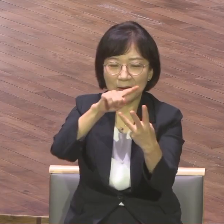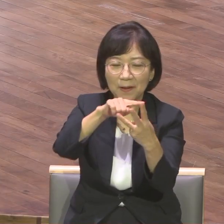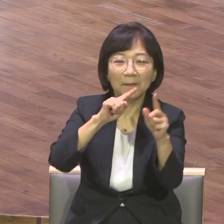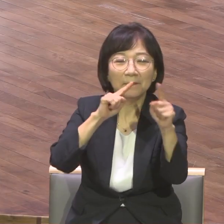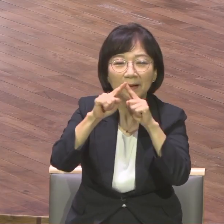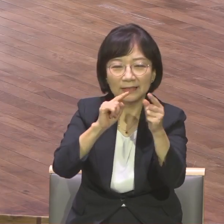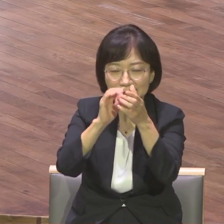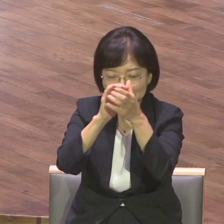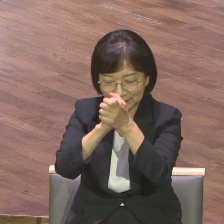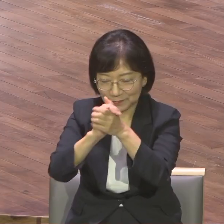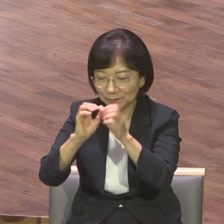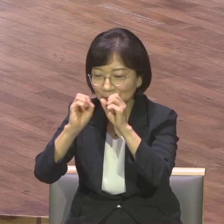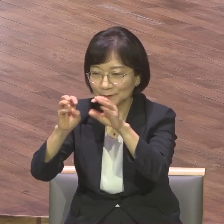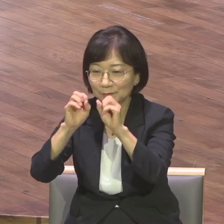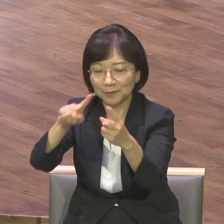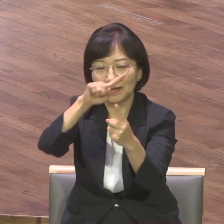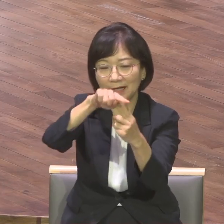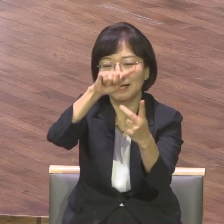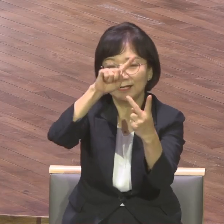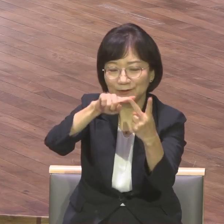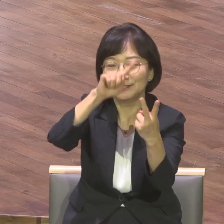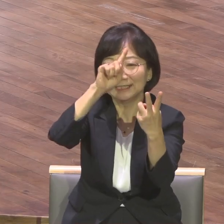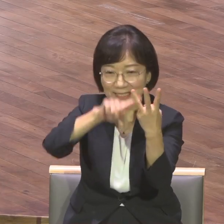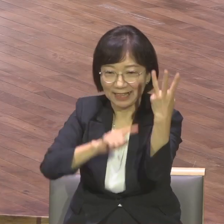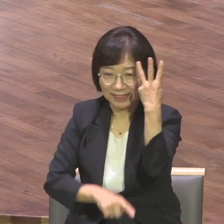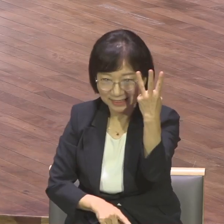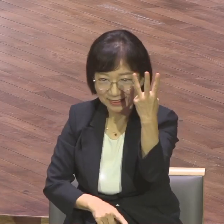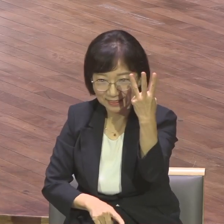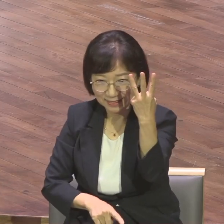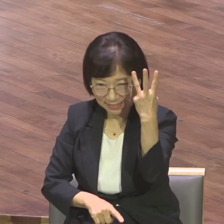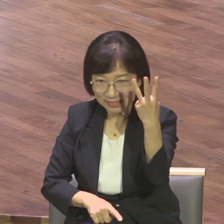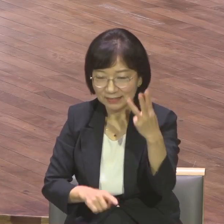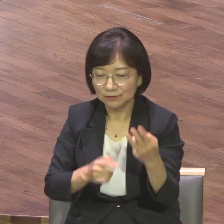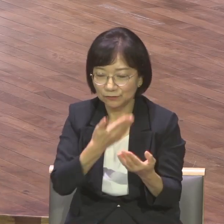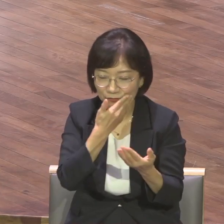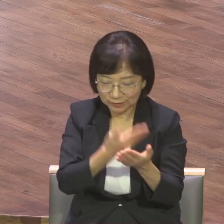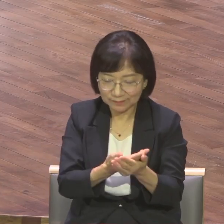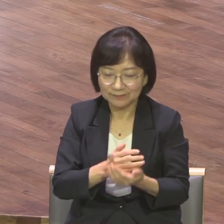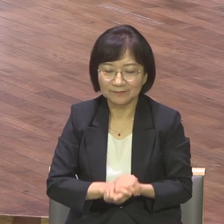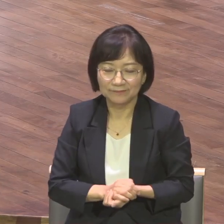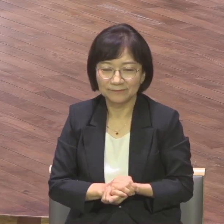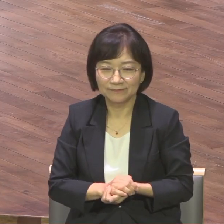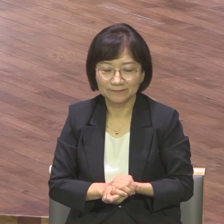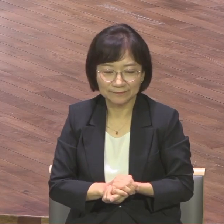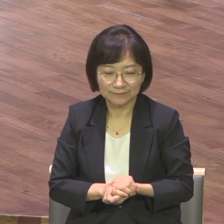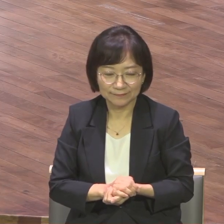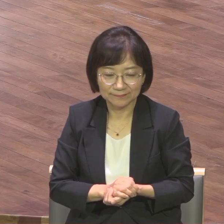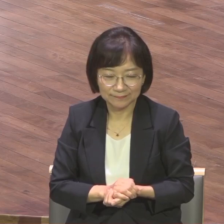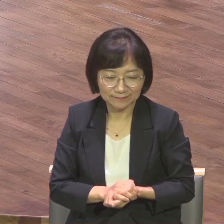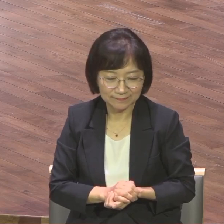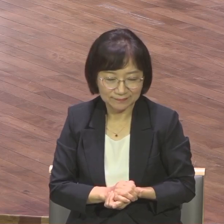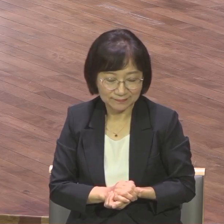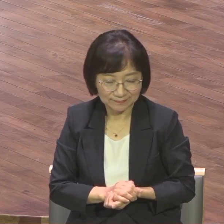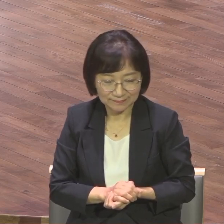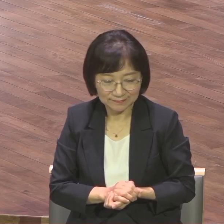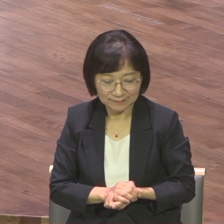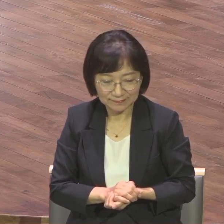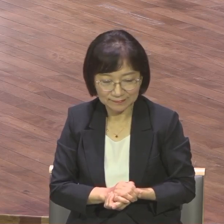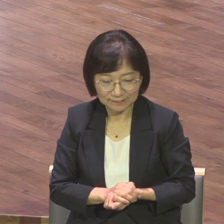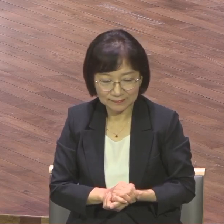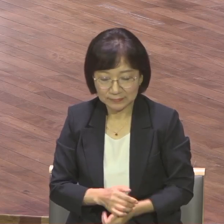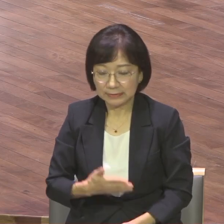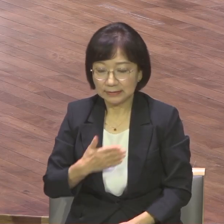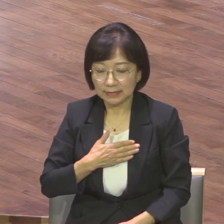사모늘. 점검해 보세요. 오늘의 말씀, 오늘의 기도, 오늘의 전도. 제가 말씀드리잖아요. 저는